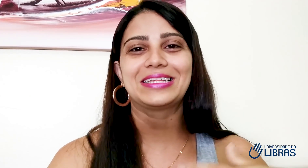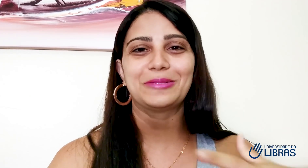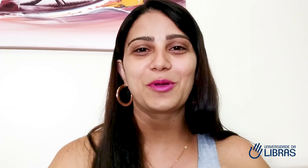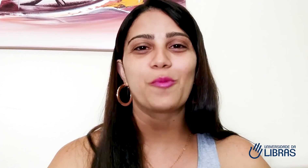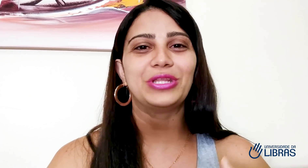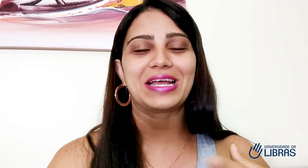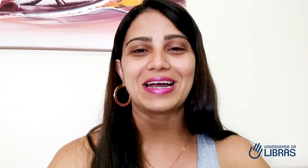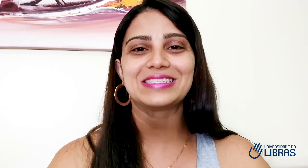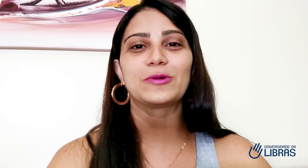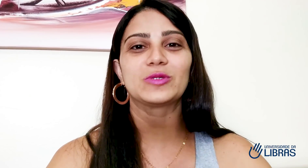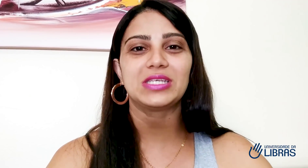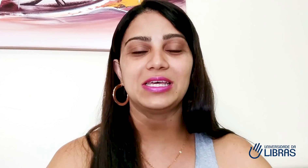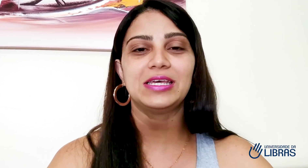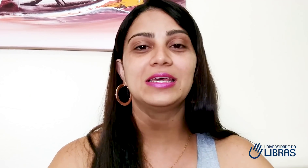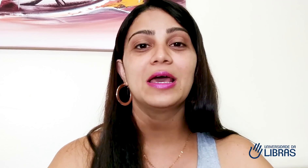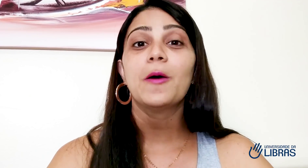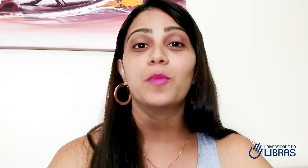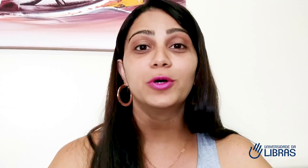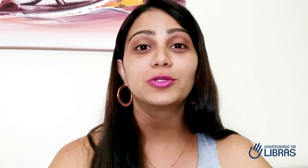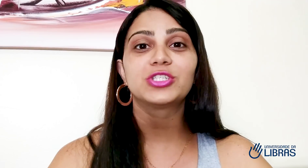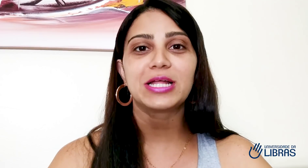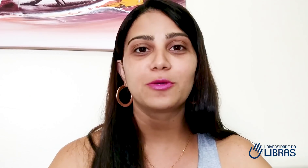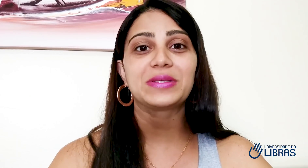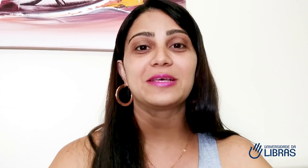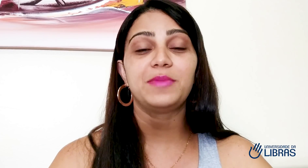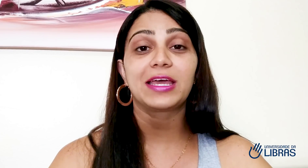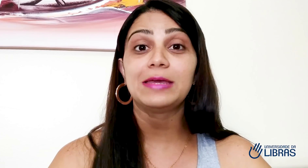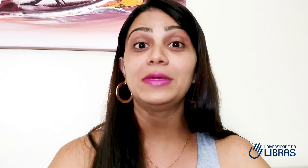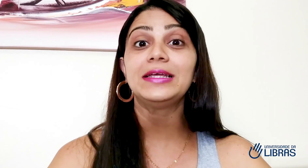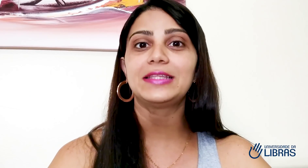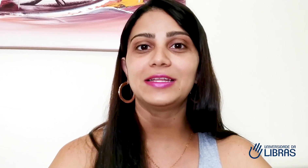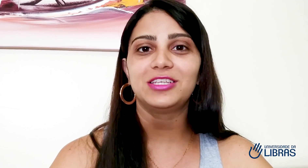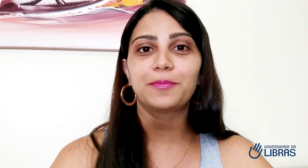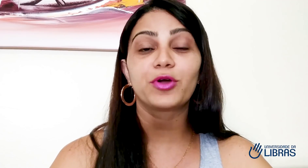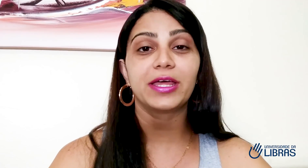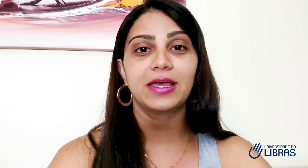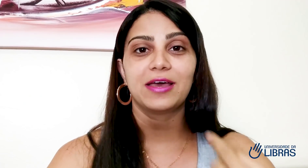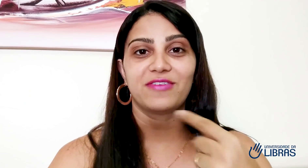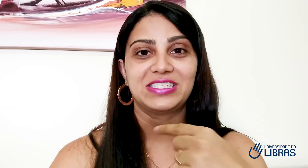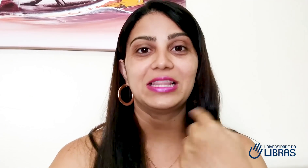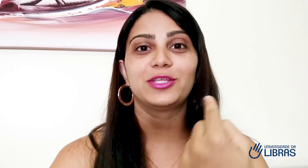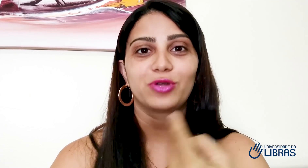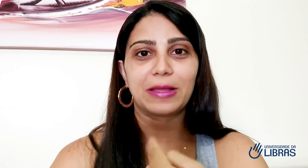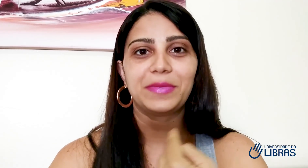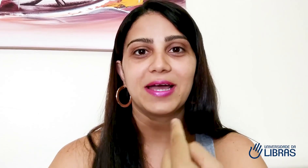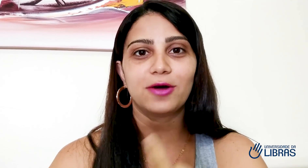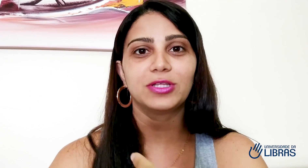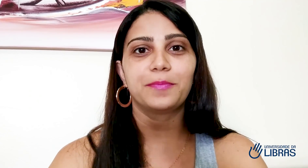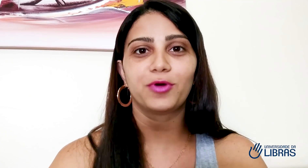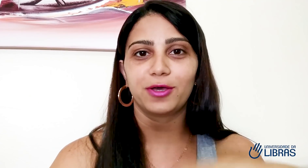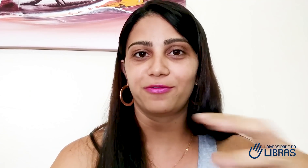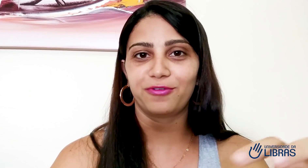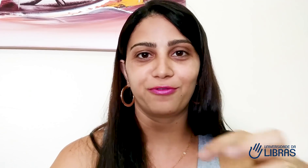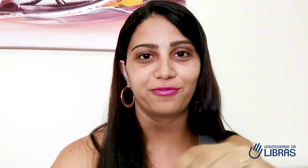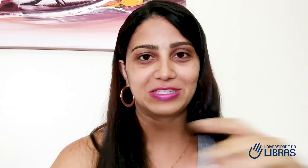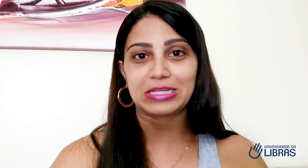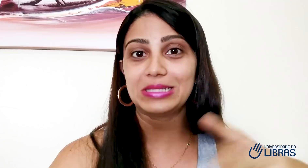de não me comunicar sem conseguir. Muitos deles eu percebia que me entendia porque fazia leitura labial, né? Porque eu